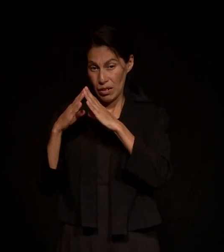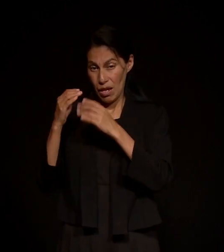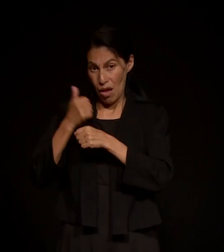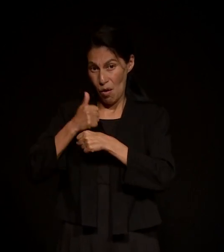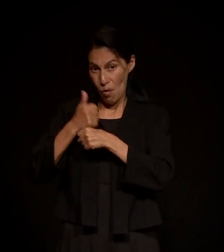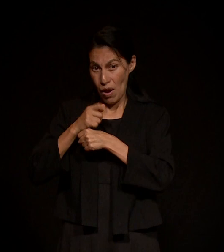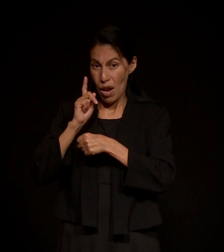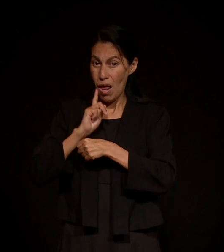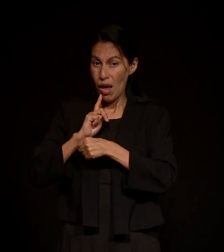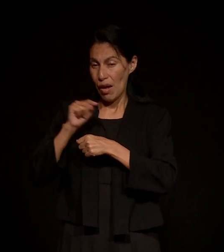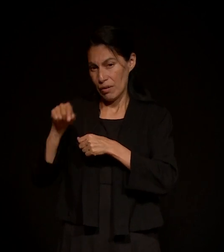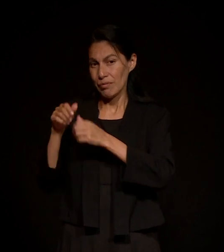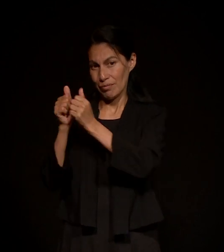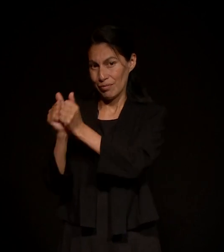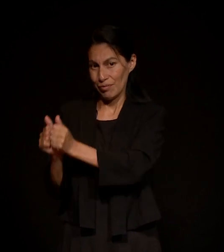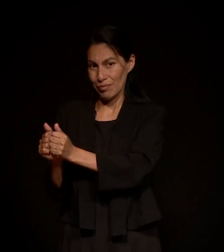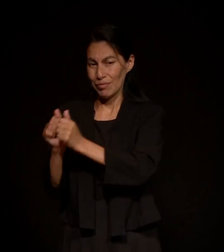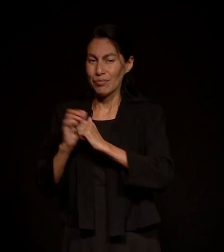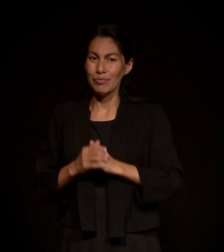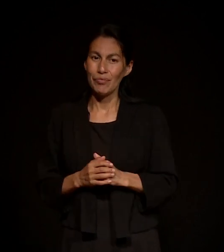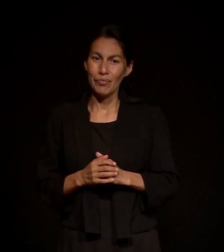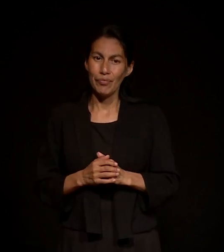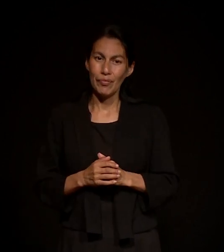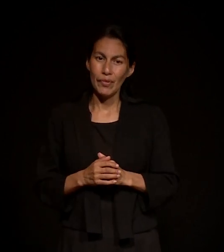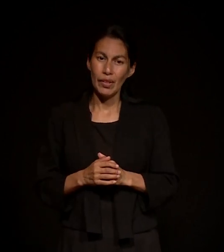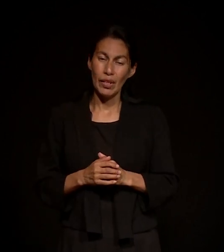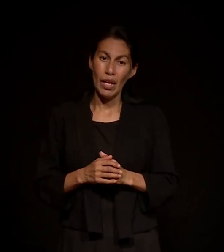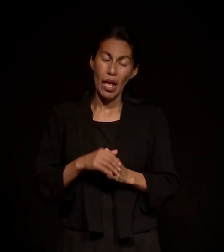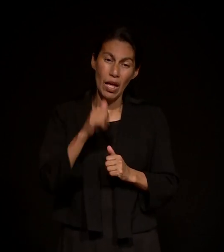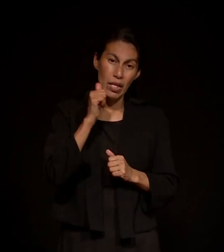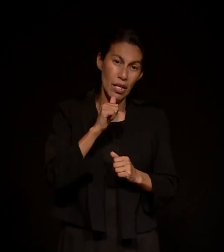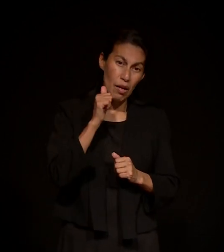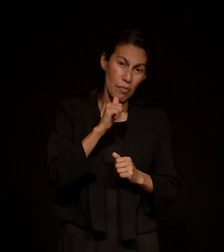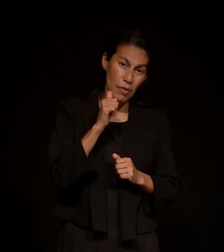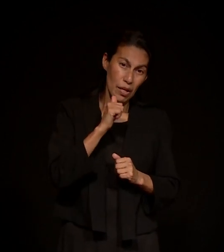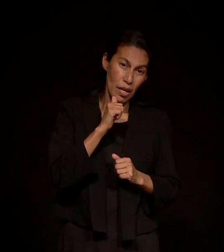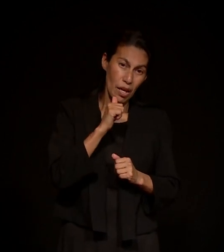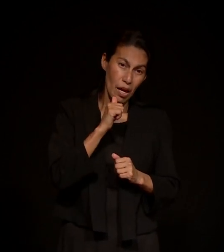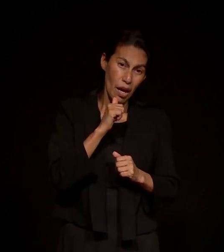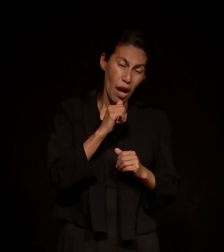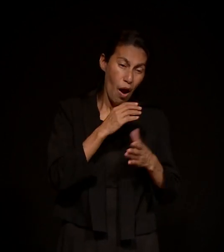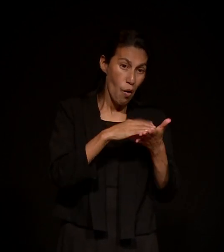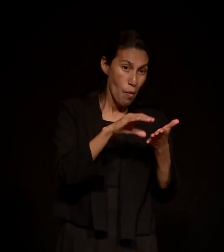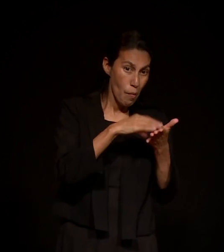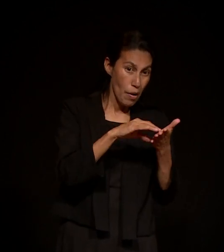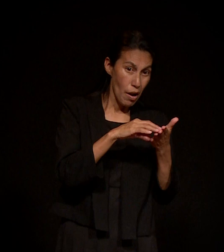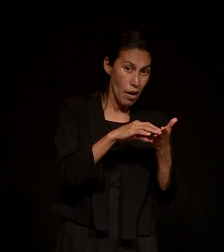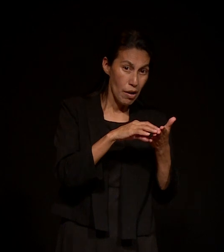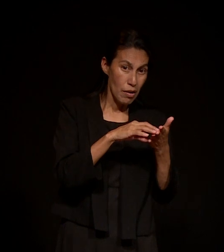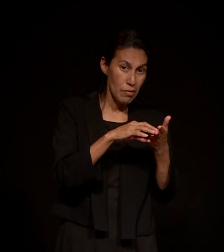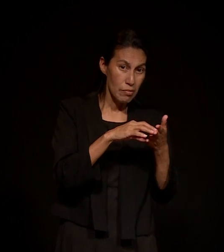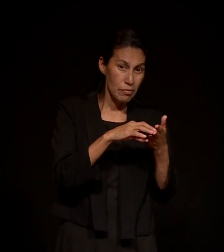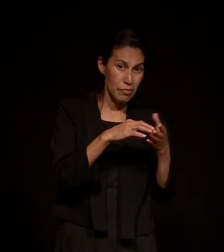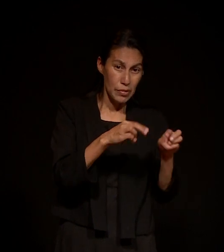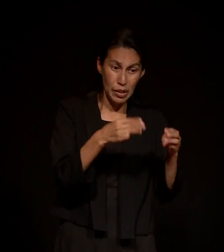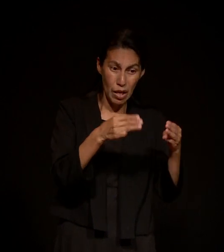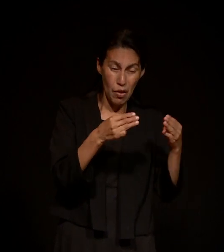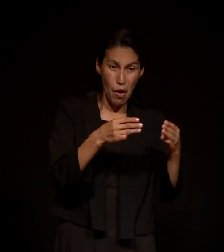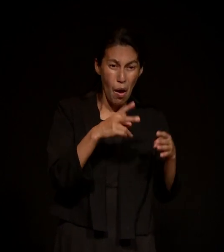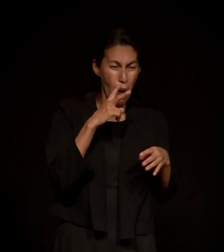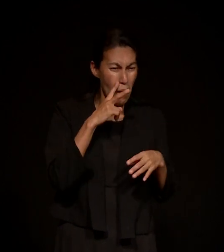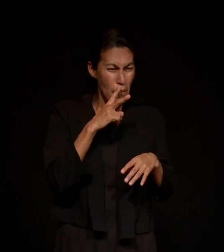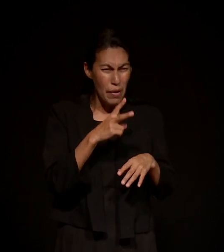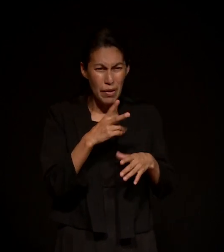en la casa de mi abuelita. Y entonces cada vez que íbamos al supermercado a hacer compras, yo veía